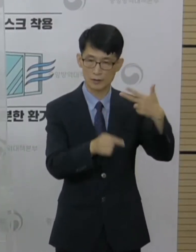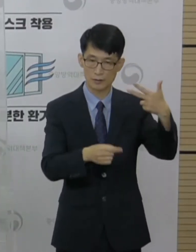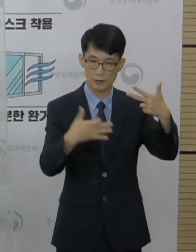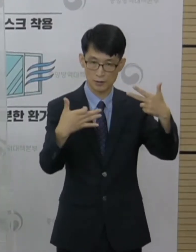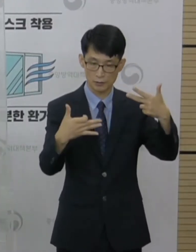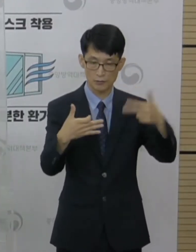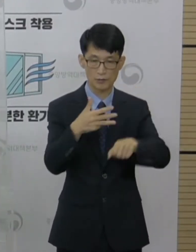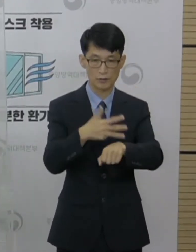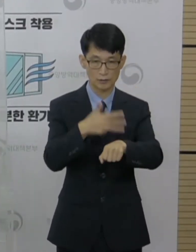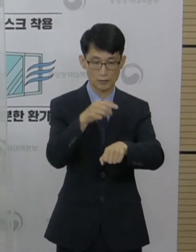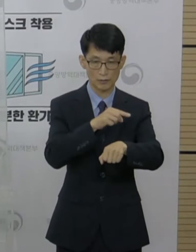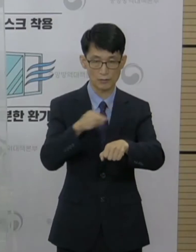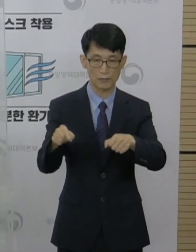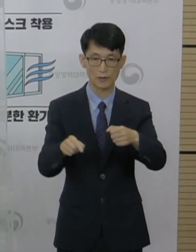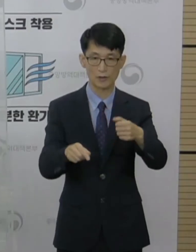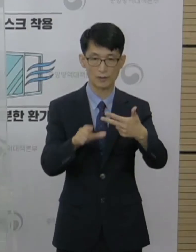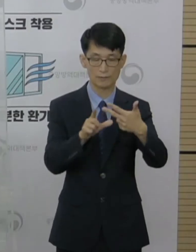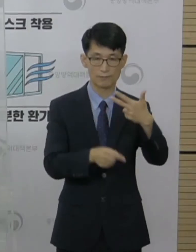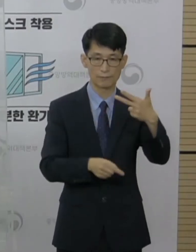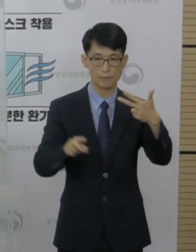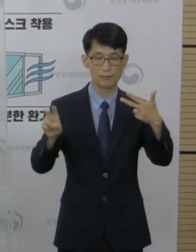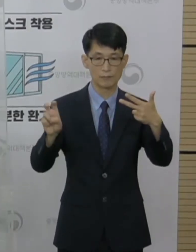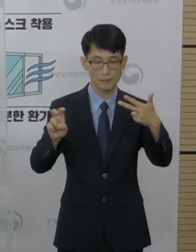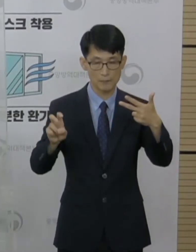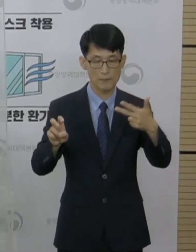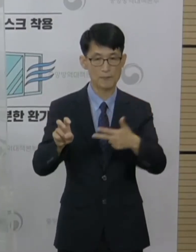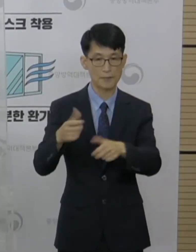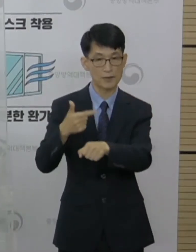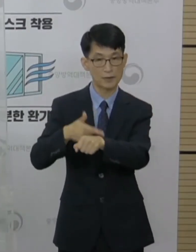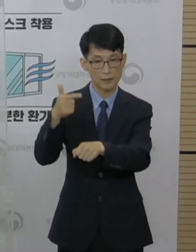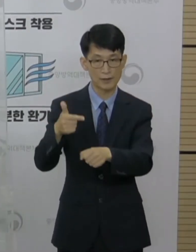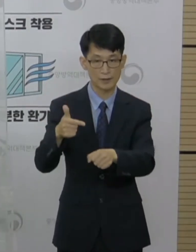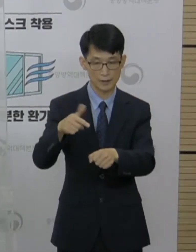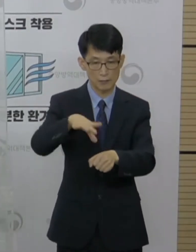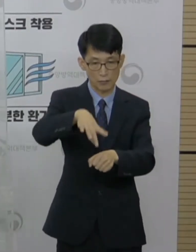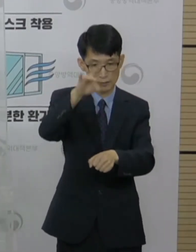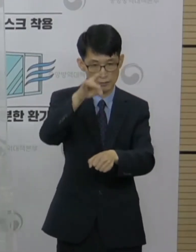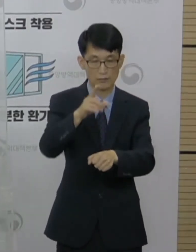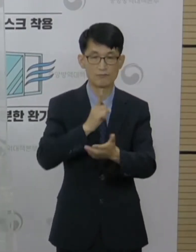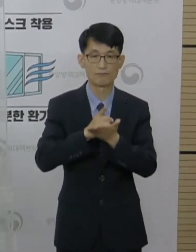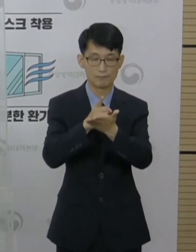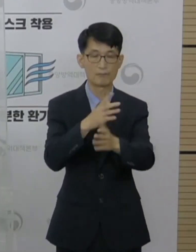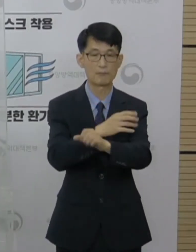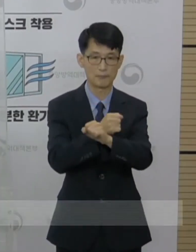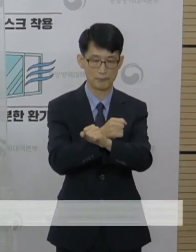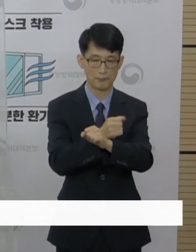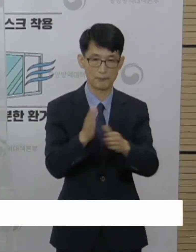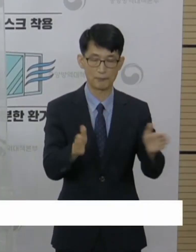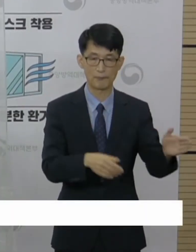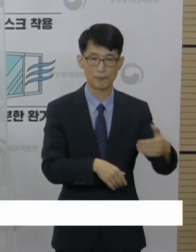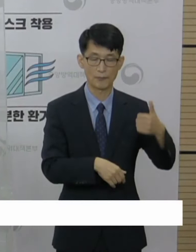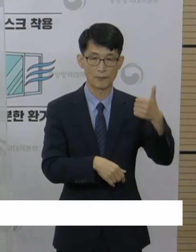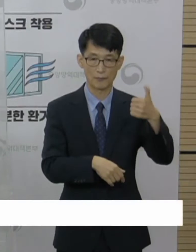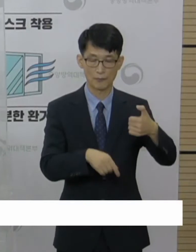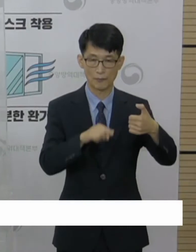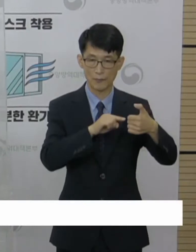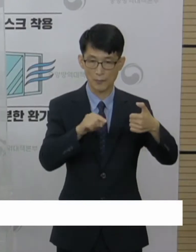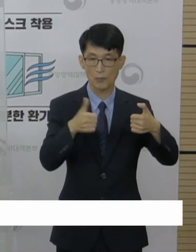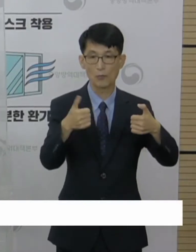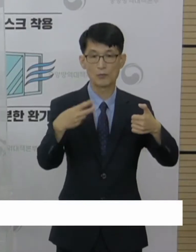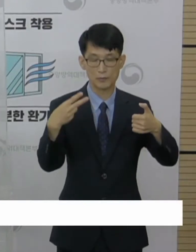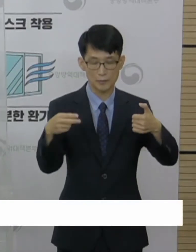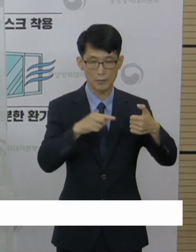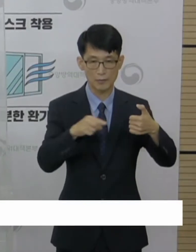20시부터 7월 20일 18시까지 1차로 예약을 하시게 되고요. 50세에서 52세는 7월